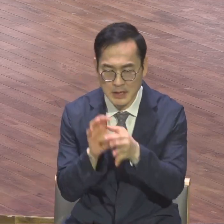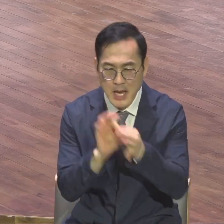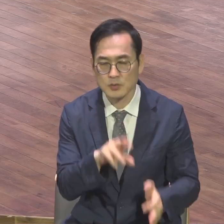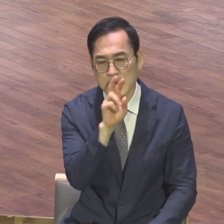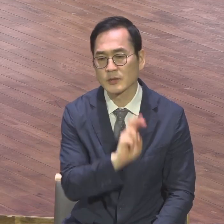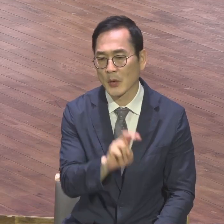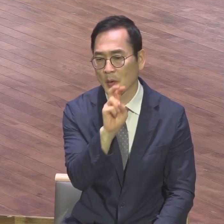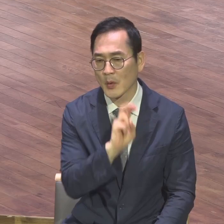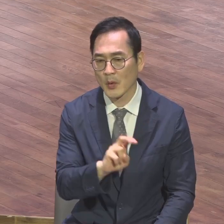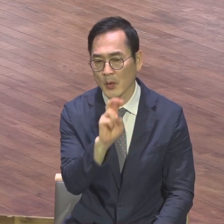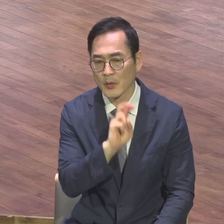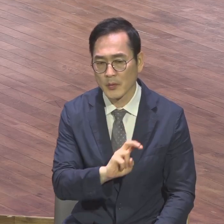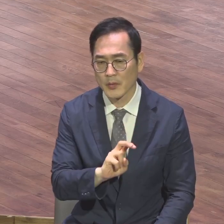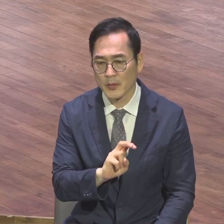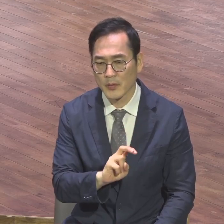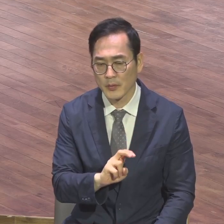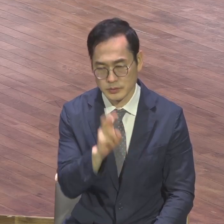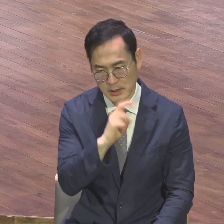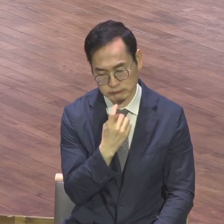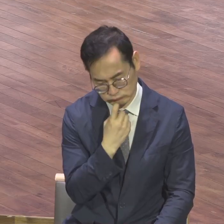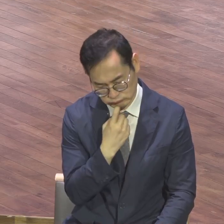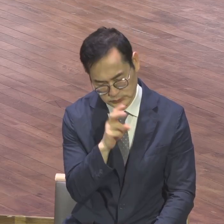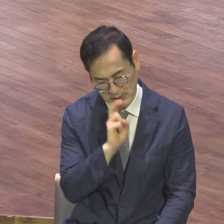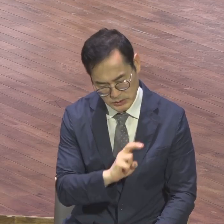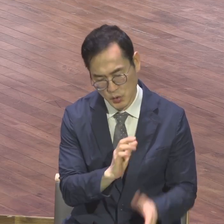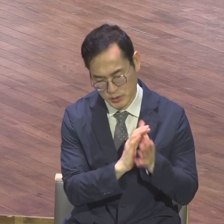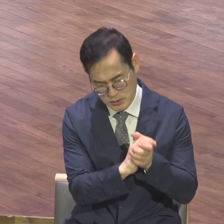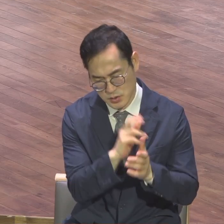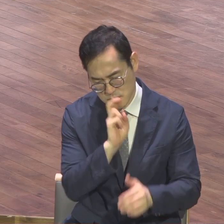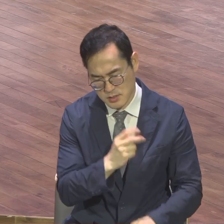불렀다 그랬어요. 찬송을.